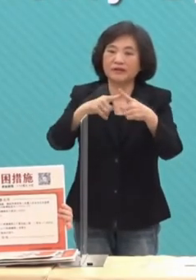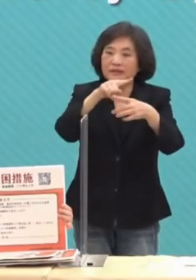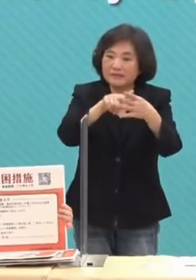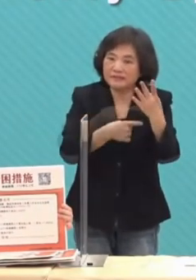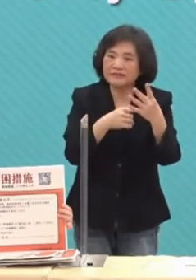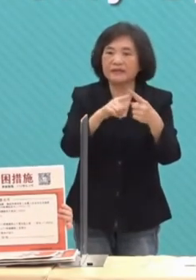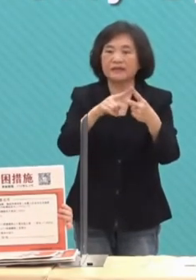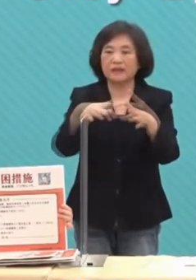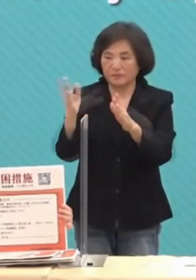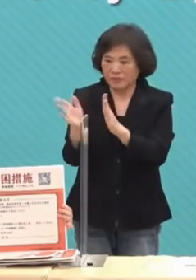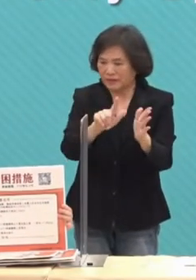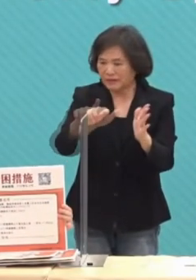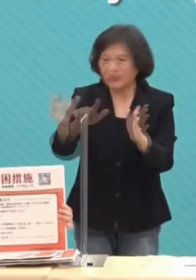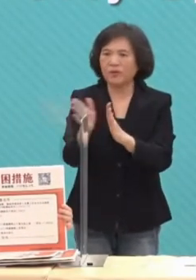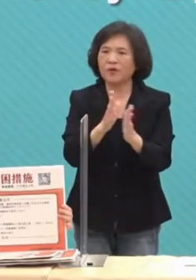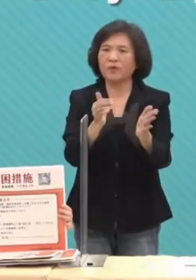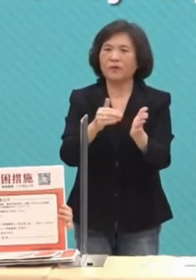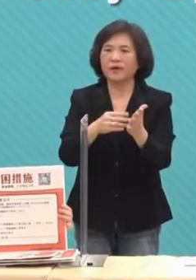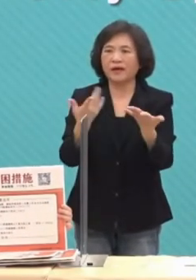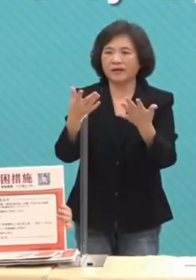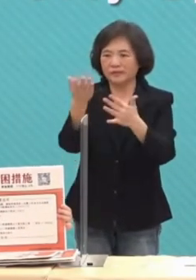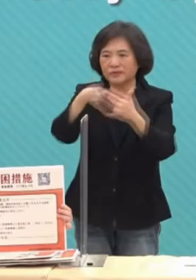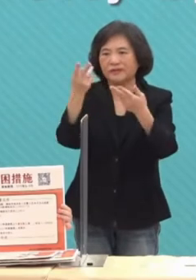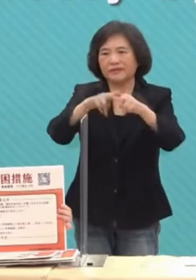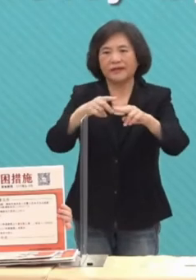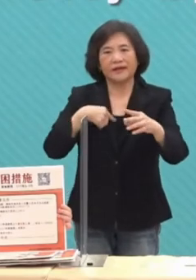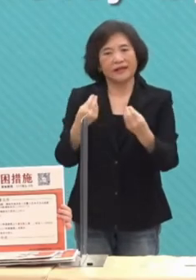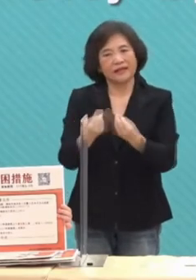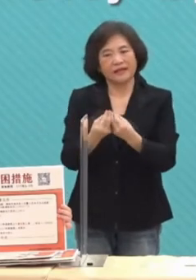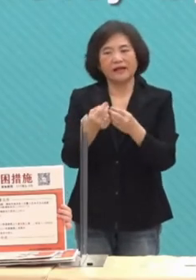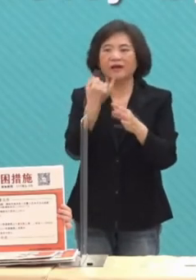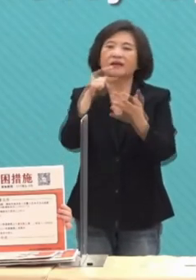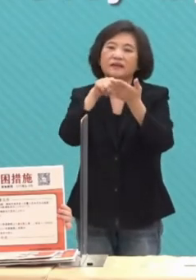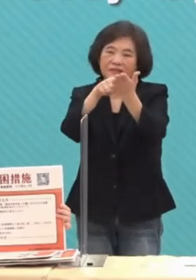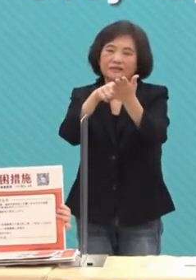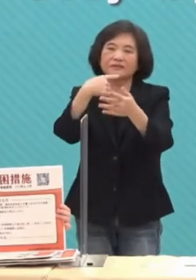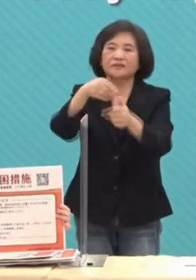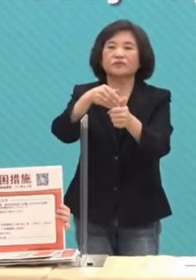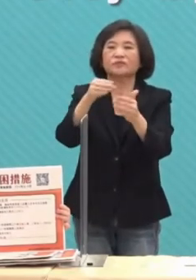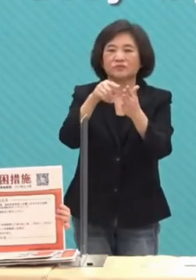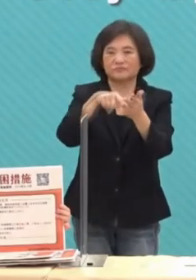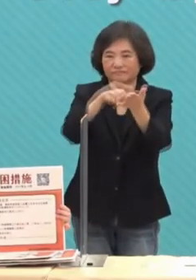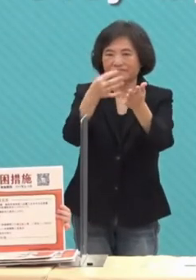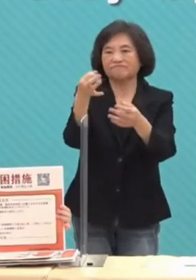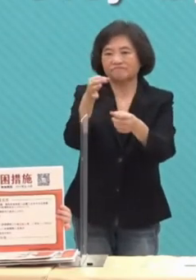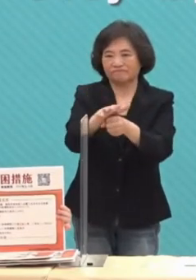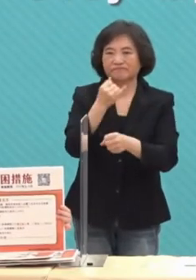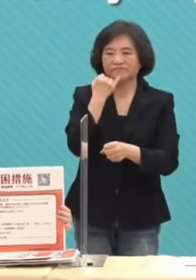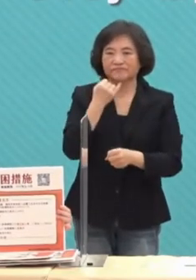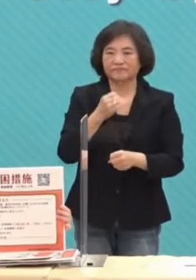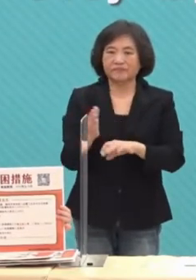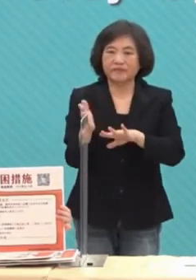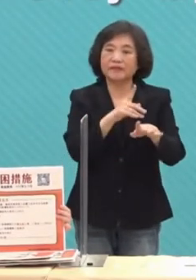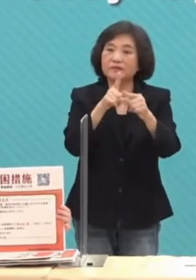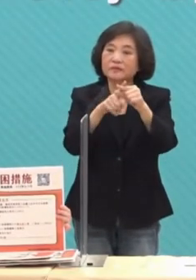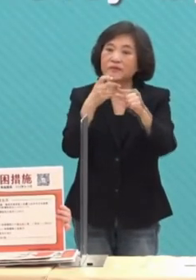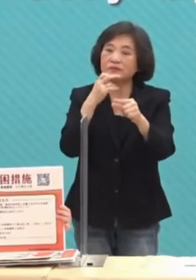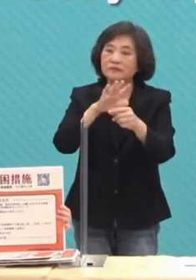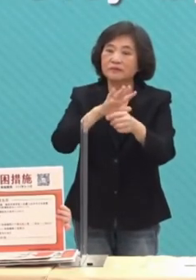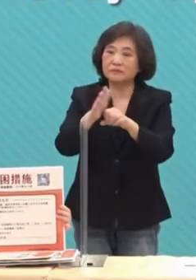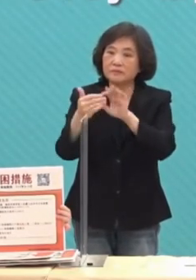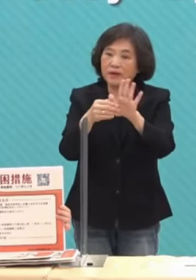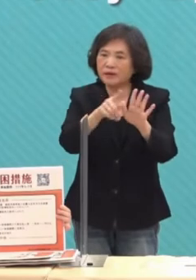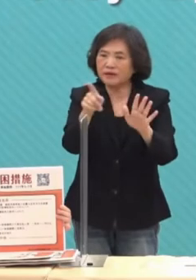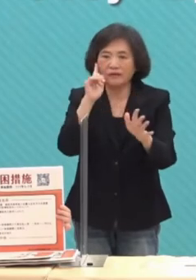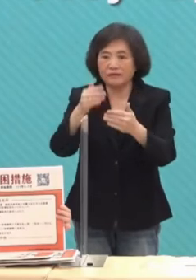已经准备的食材的部分，那都可以跟教育局这边来做一个申请。 那另外中央的隔离检疫防疫补